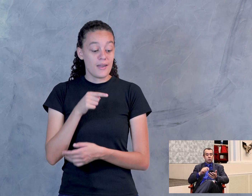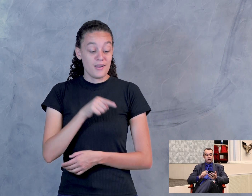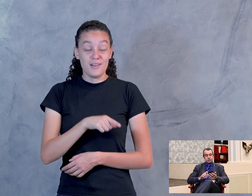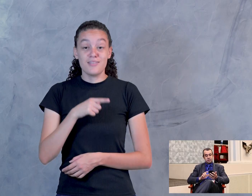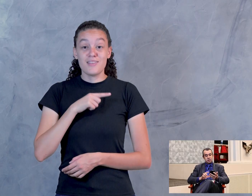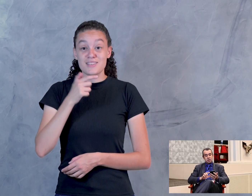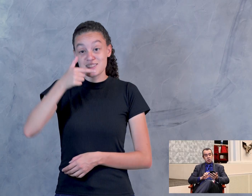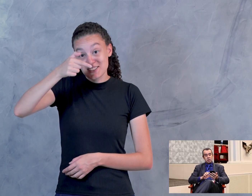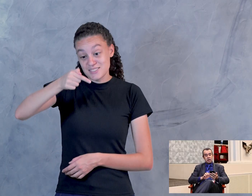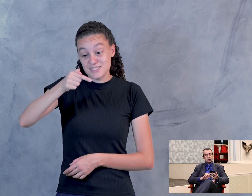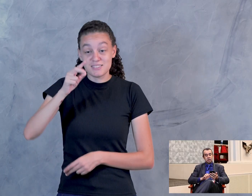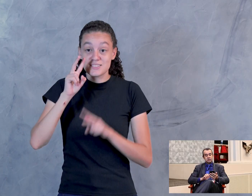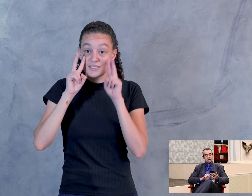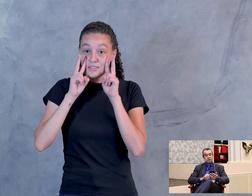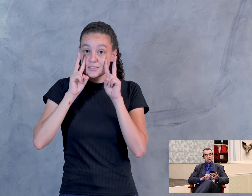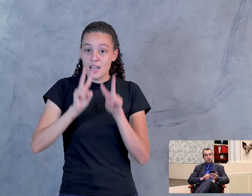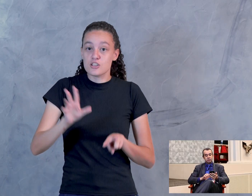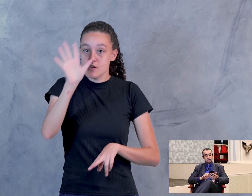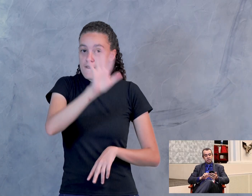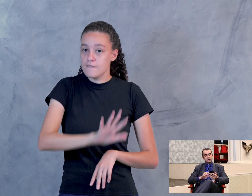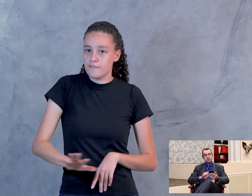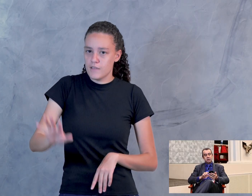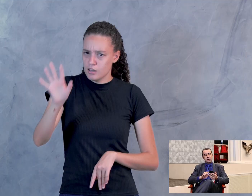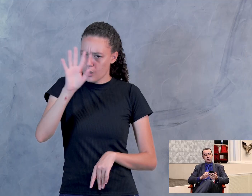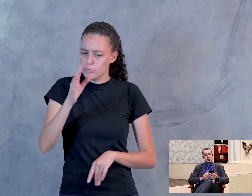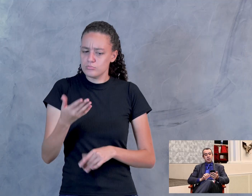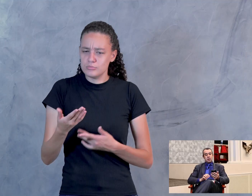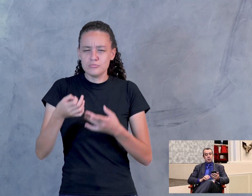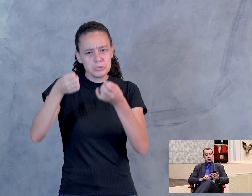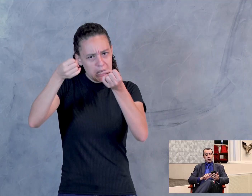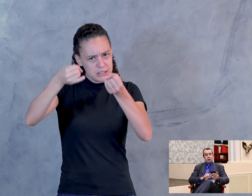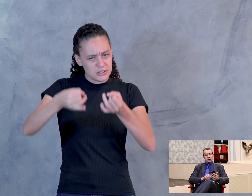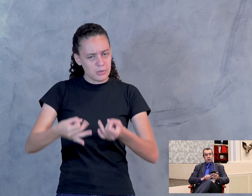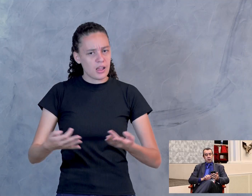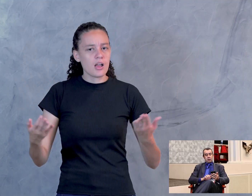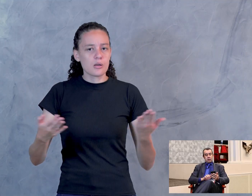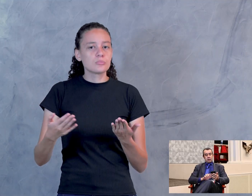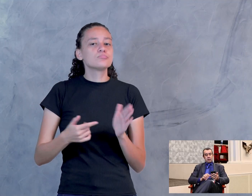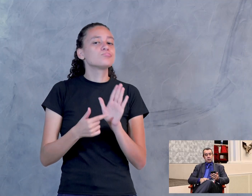7 visões e eu quero trazer aqui para vocês.